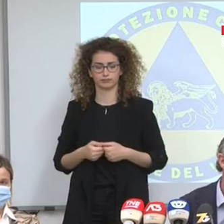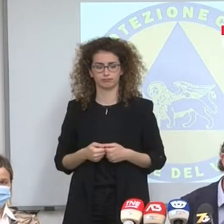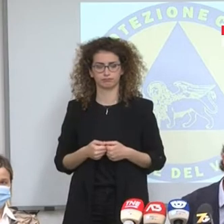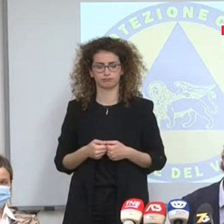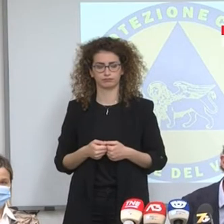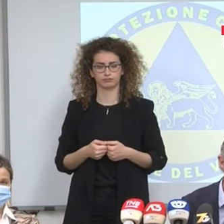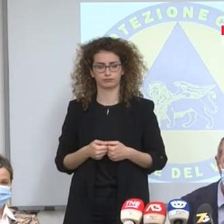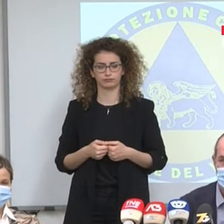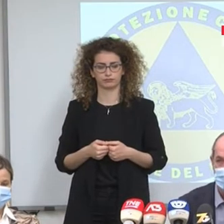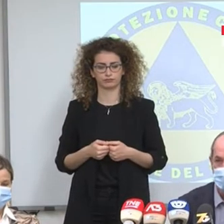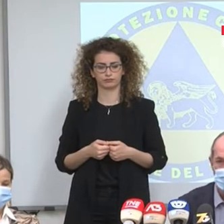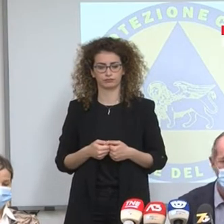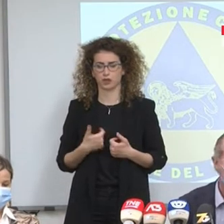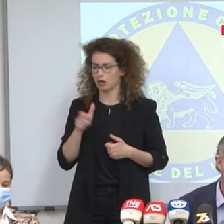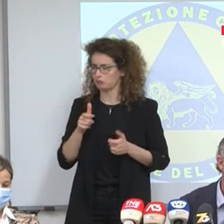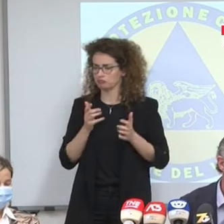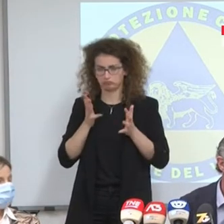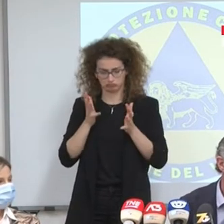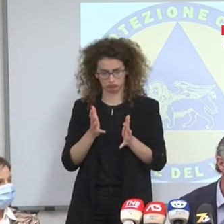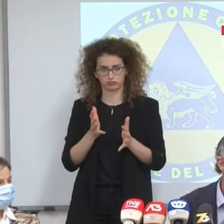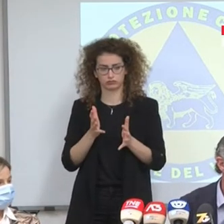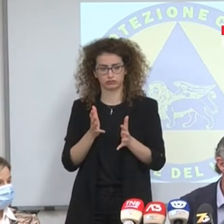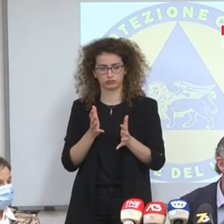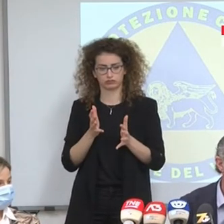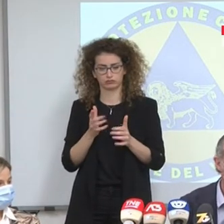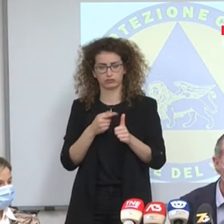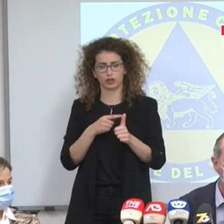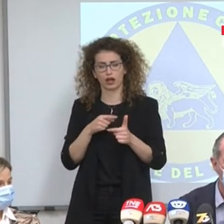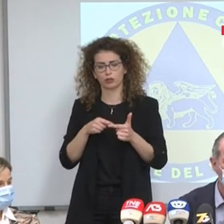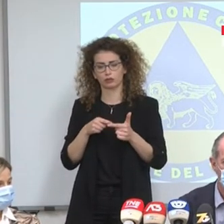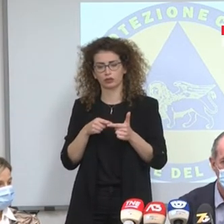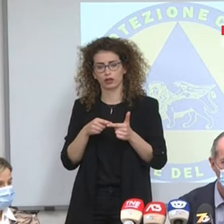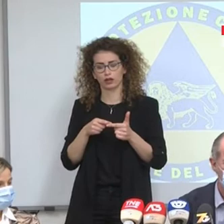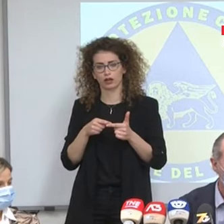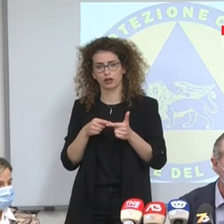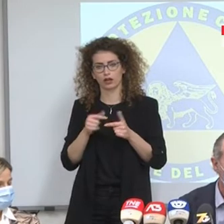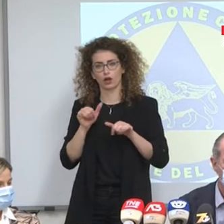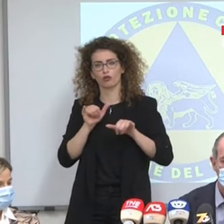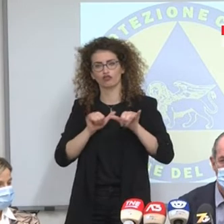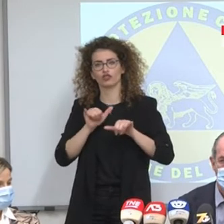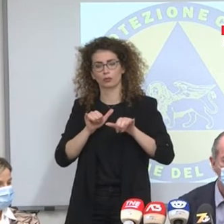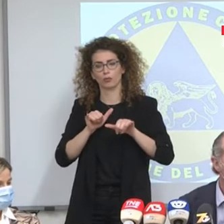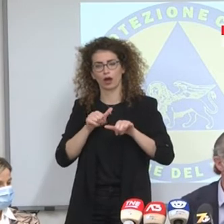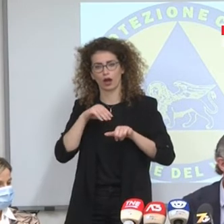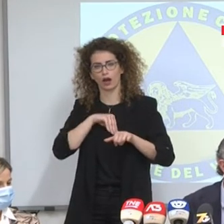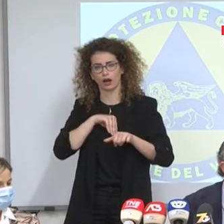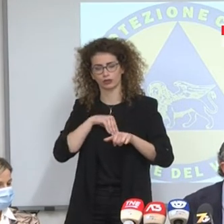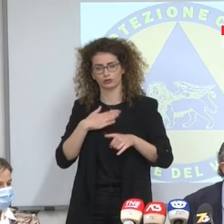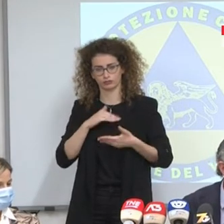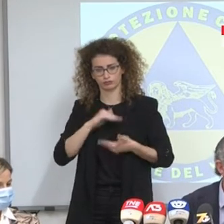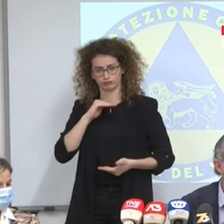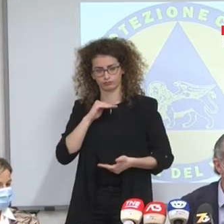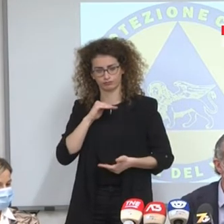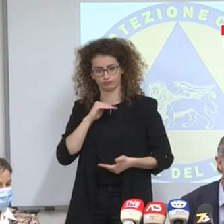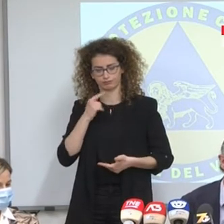che ho trovato a parte disponibile, ma anche, diciamo, informato. Quindi non ho trovato